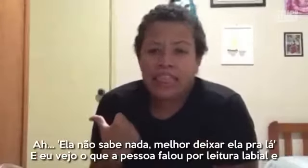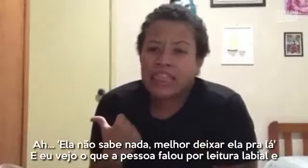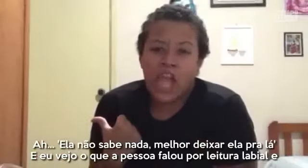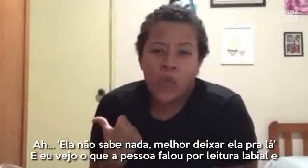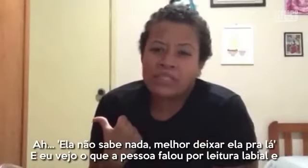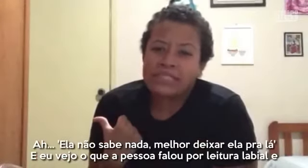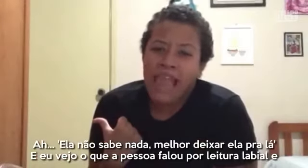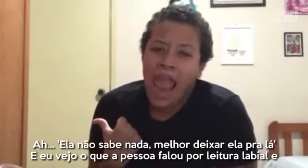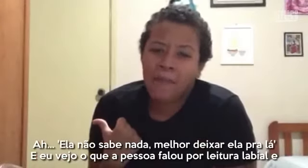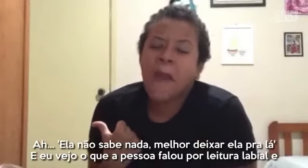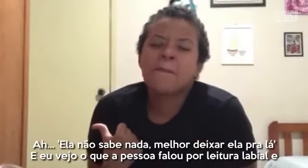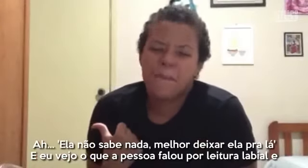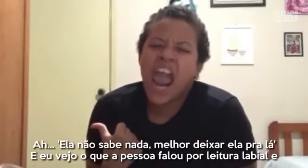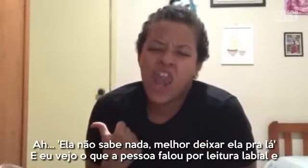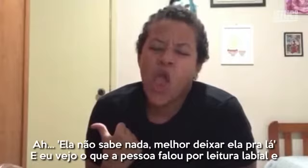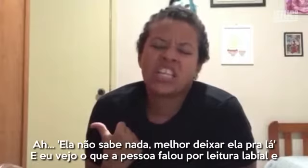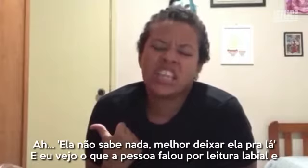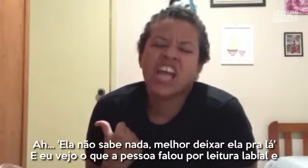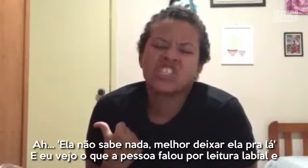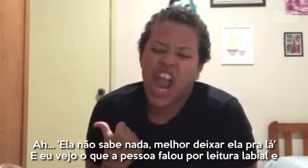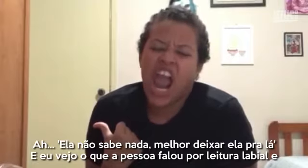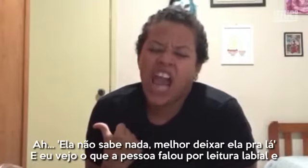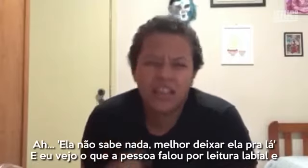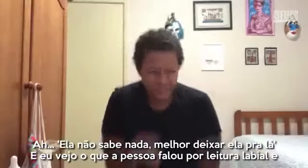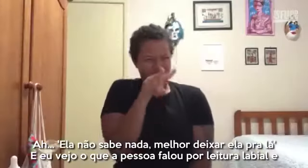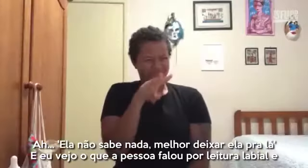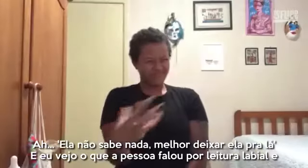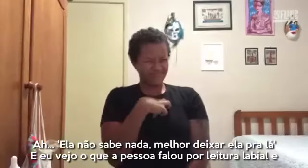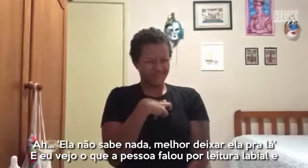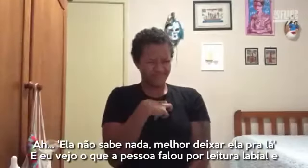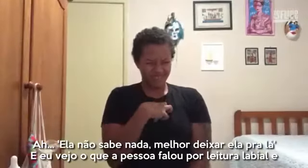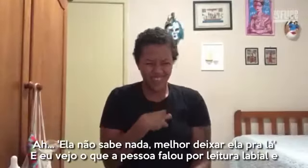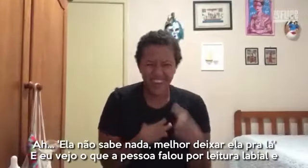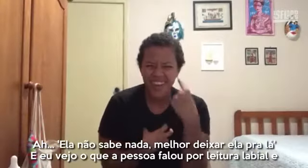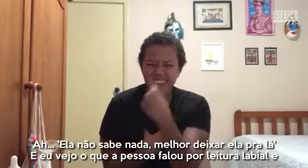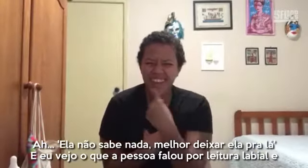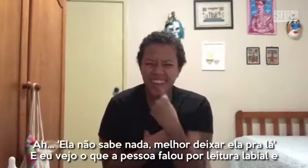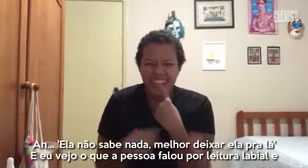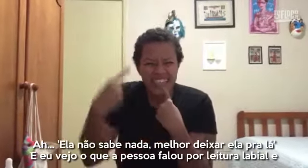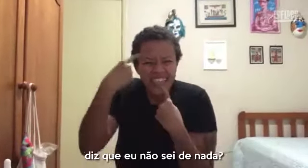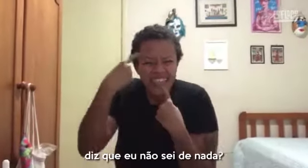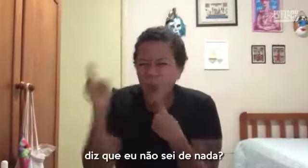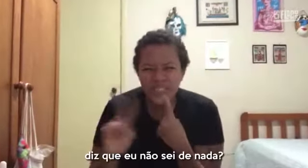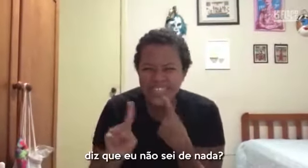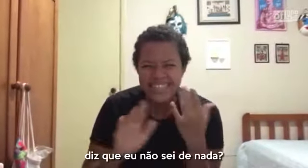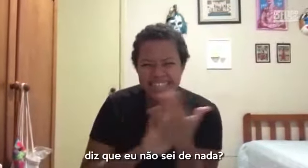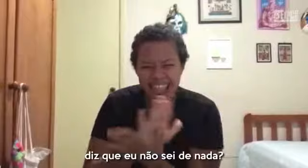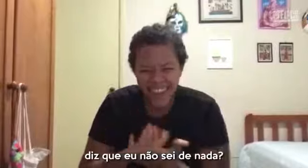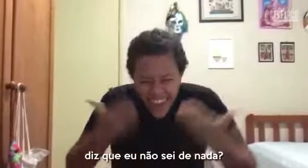ela não sabe nada. Melhor deixar ela pra lá. E eu vejo que a pessoa falou por leitura labial e diz que eu não sei de